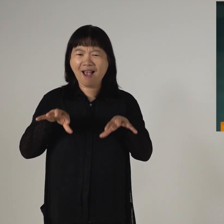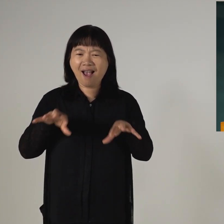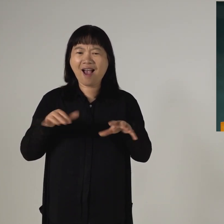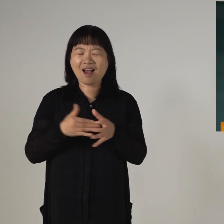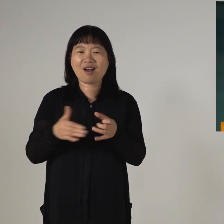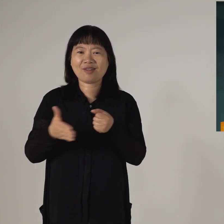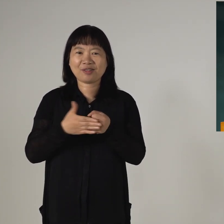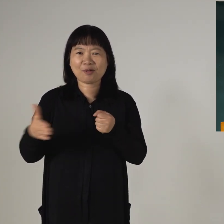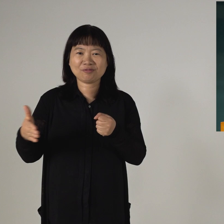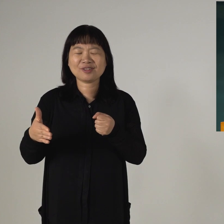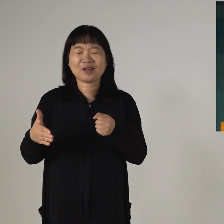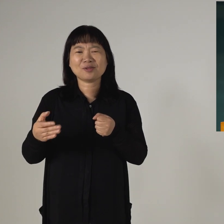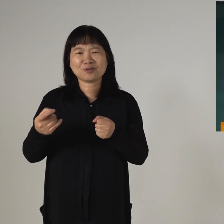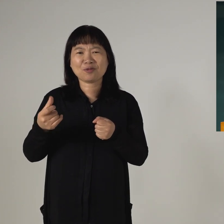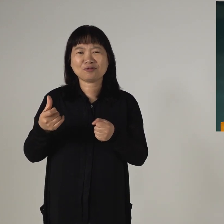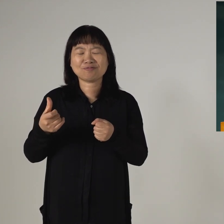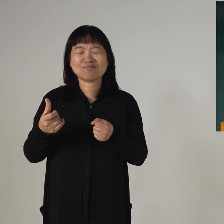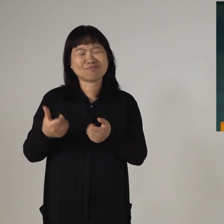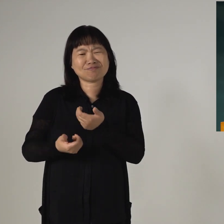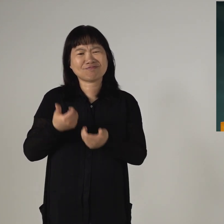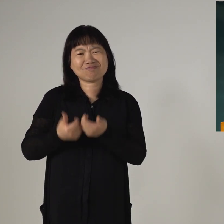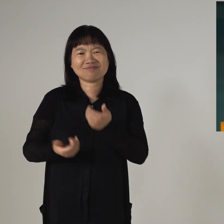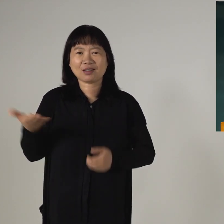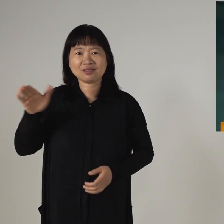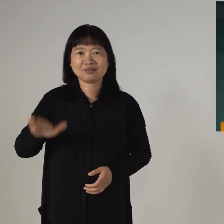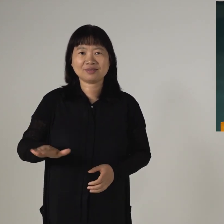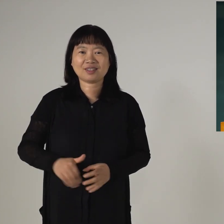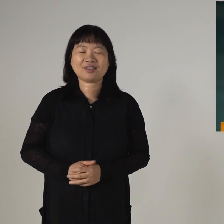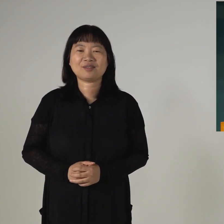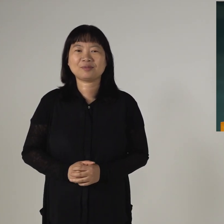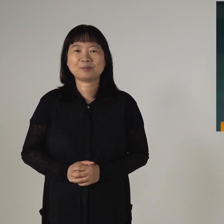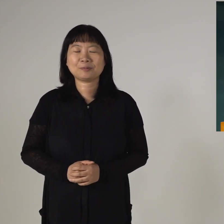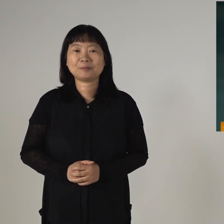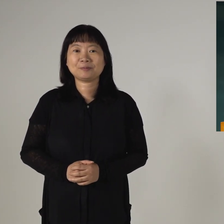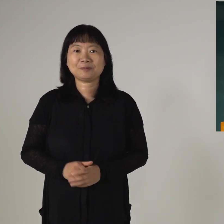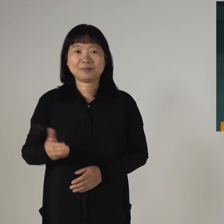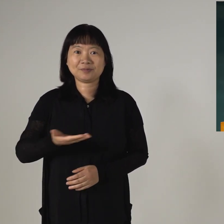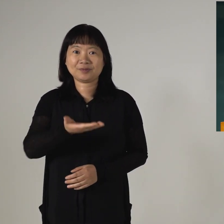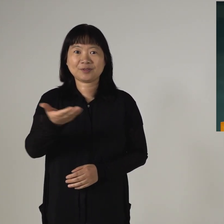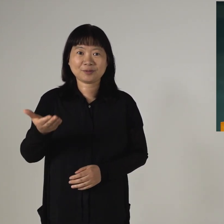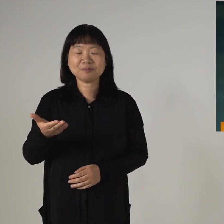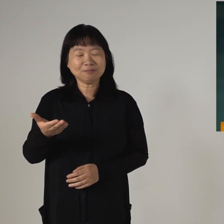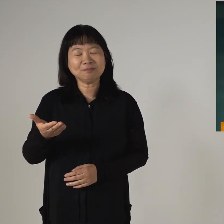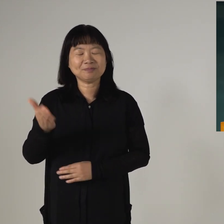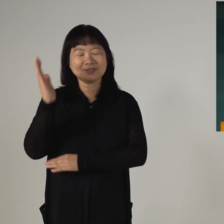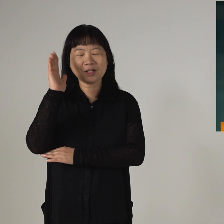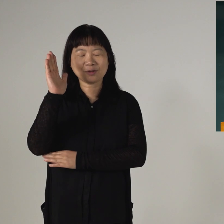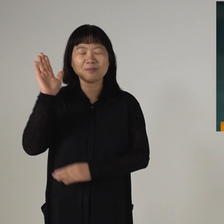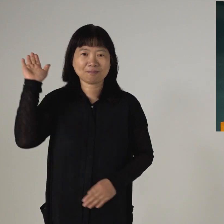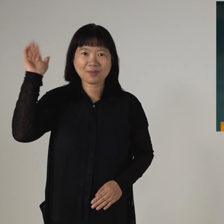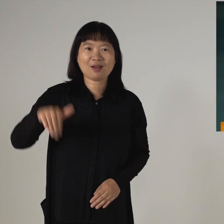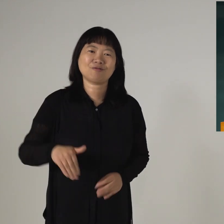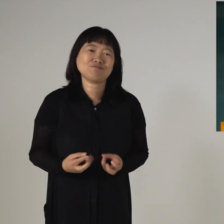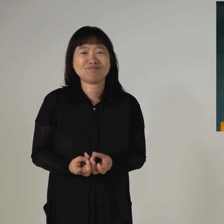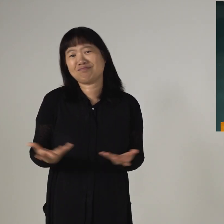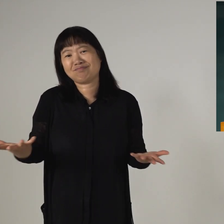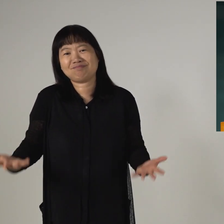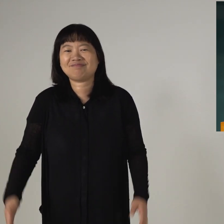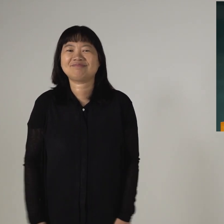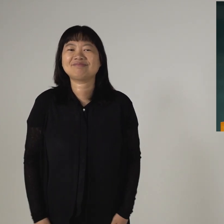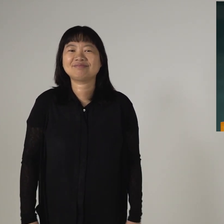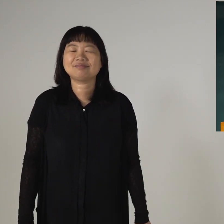좀 에코가 나긴 합니다. 그래도 어쨌든 갑시다. 가야지 뭐